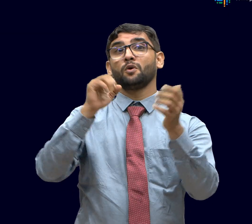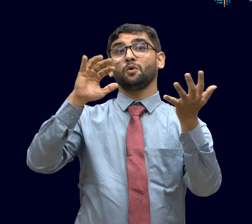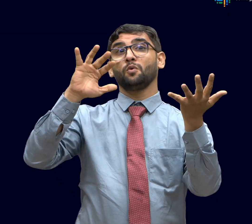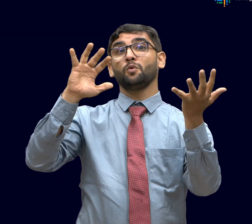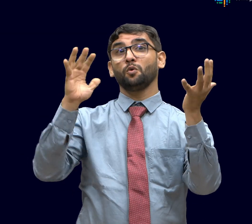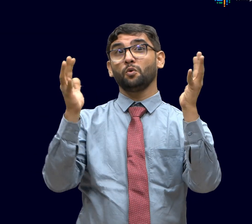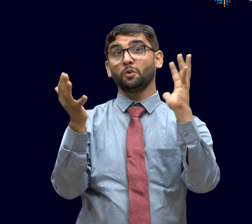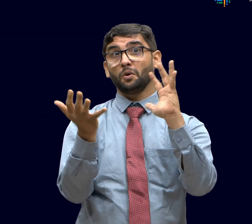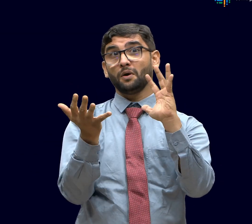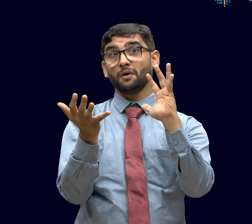ભૂગોળ,